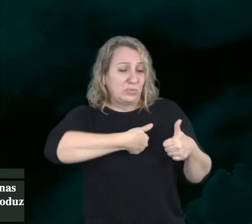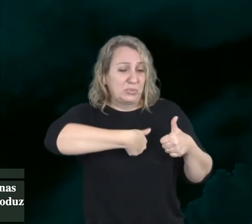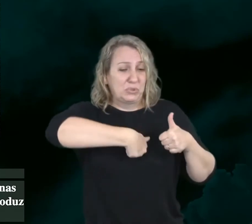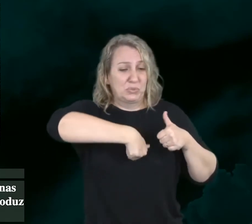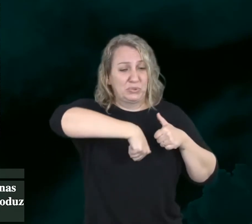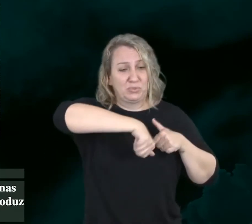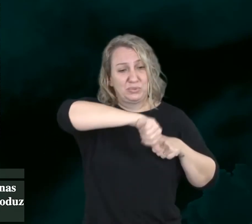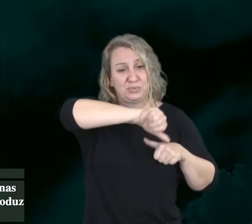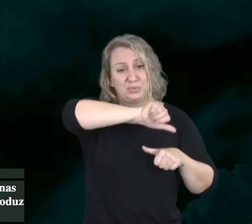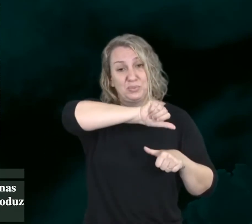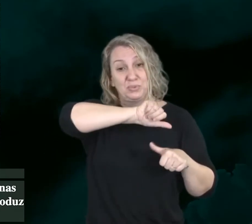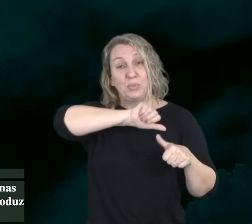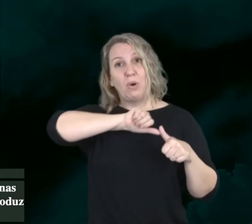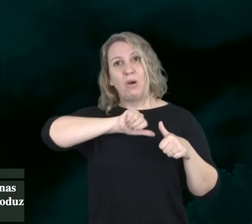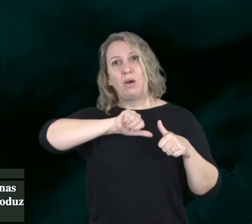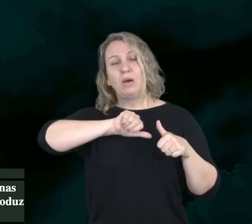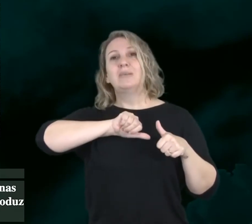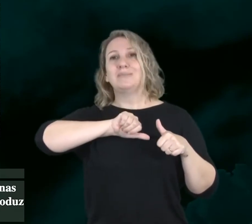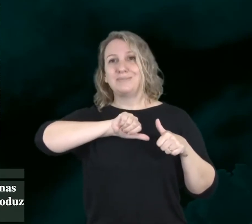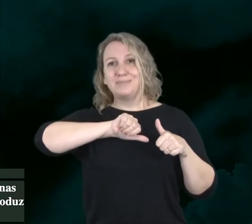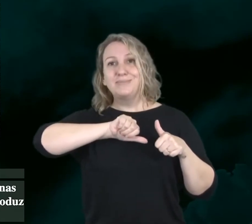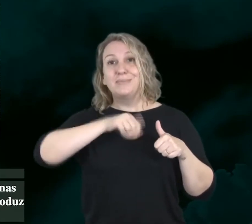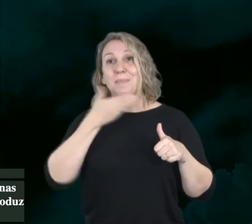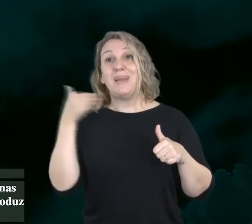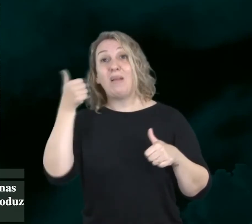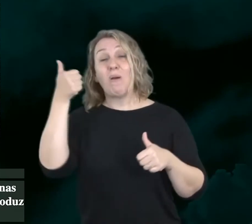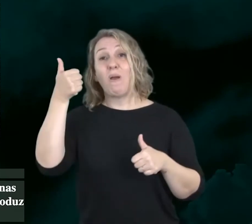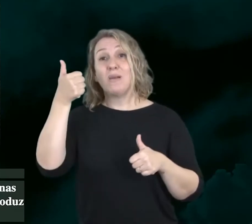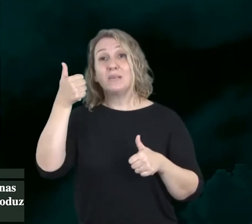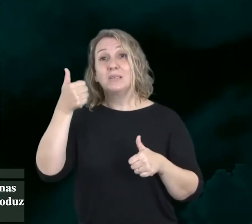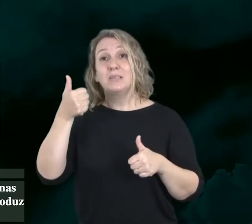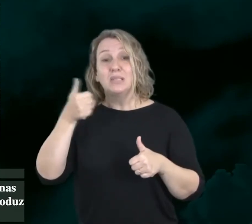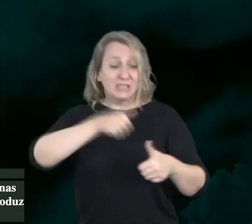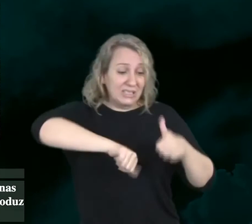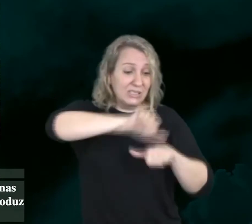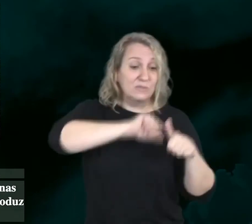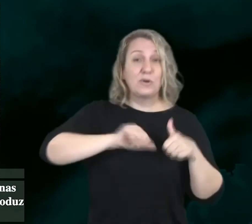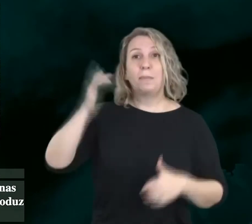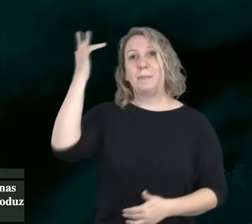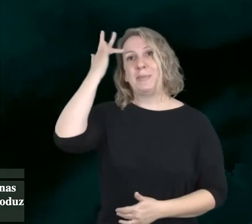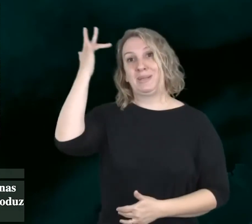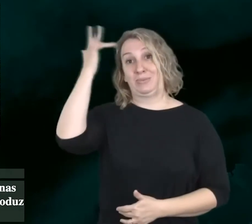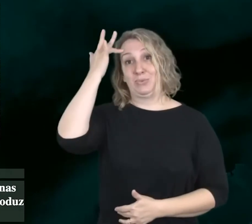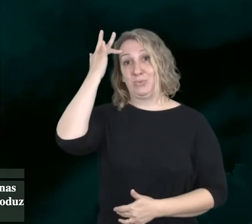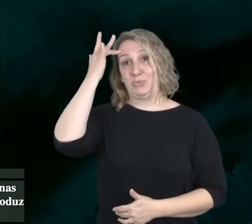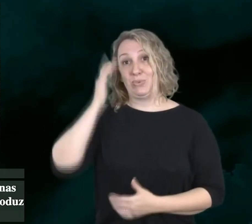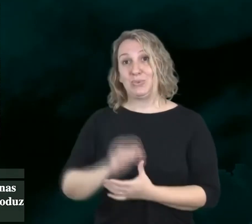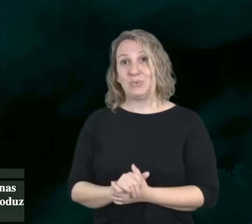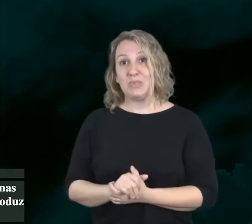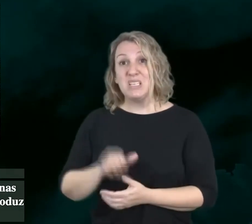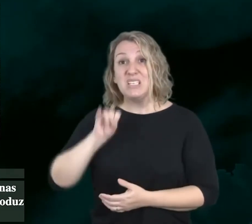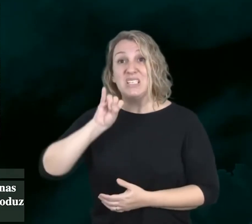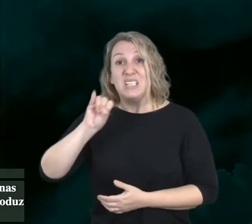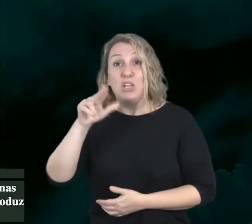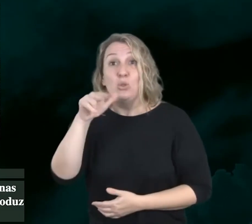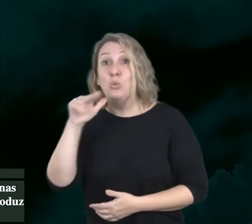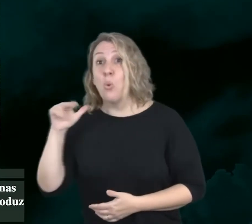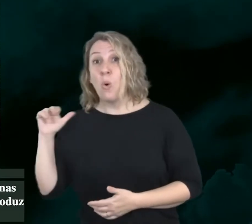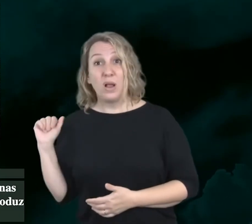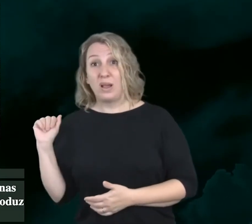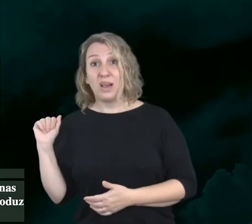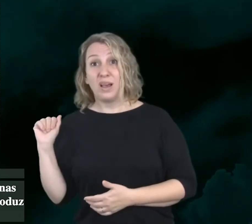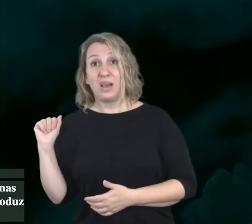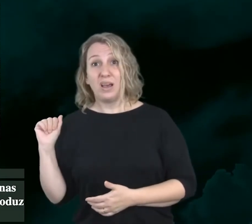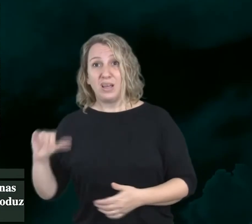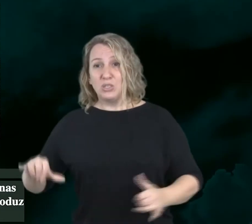uma geração nova que está gerando seus filhos e teme que seus filhos sofram. Eu não quero que meu